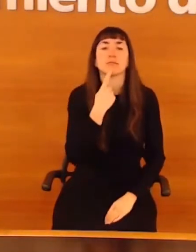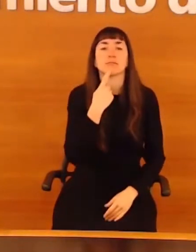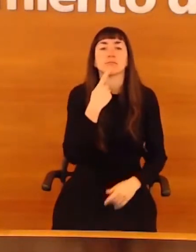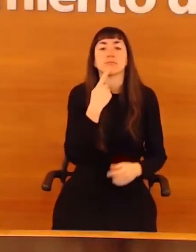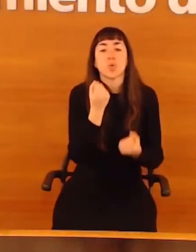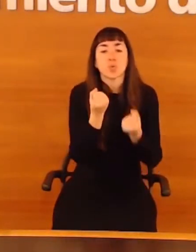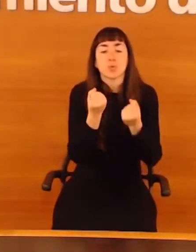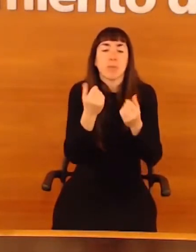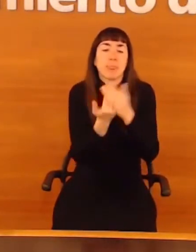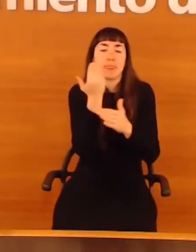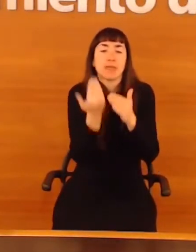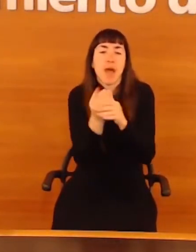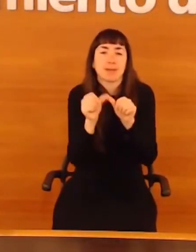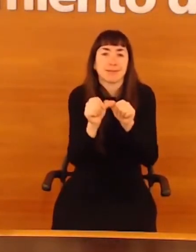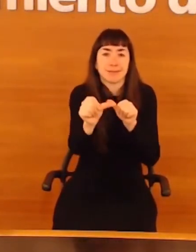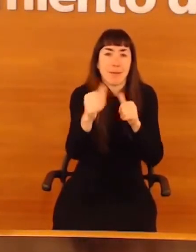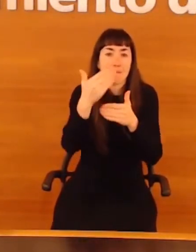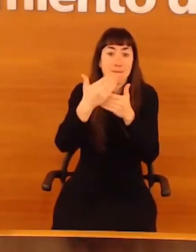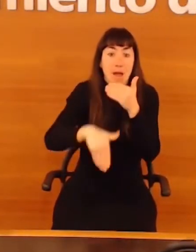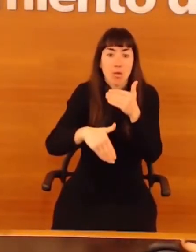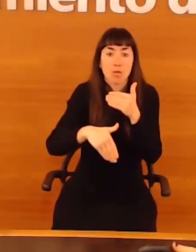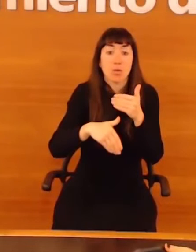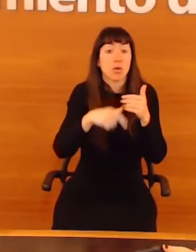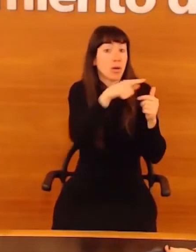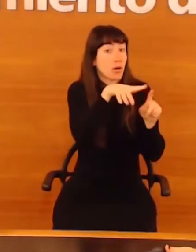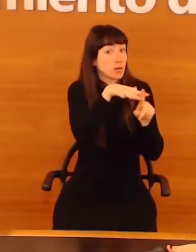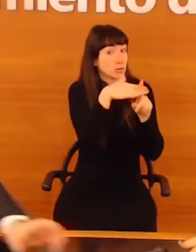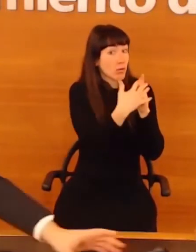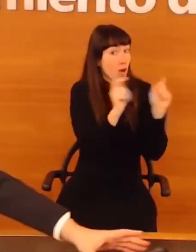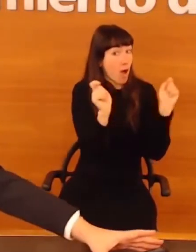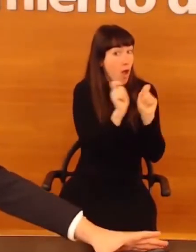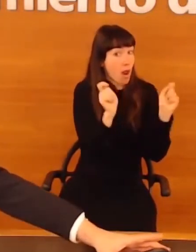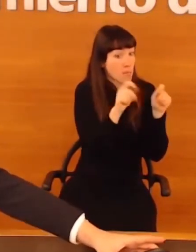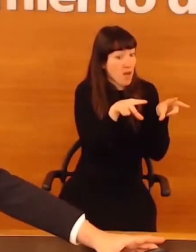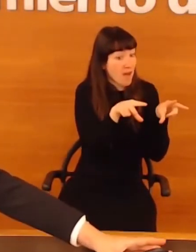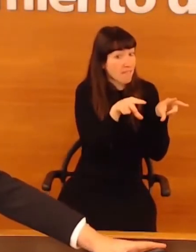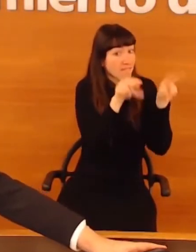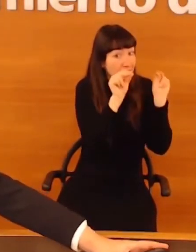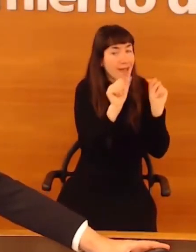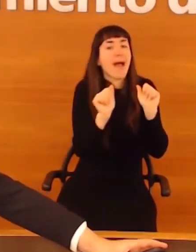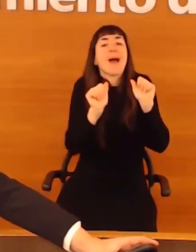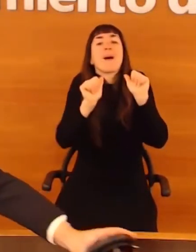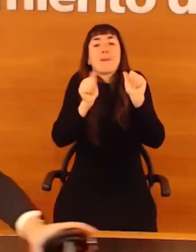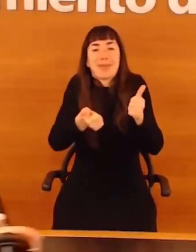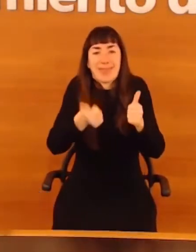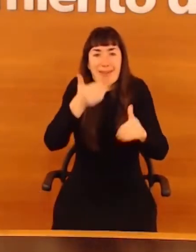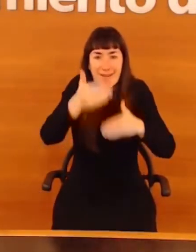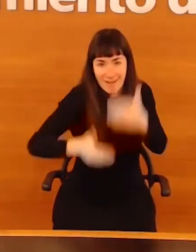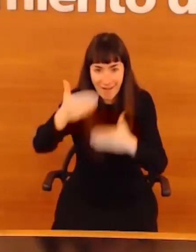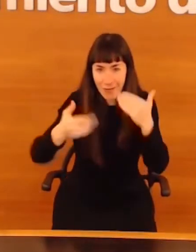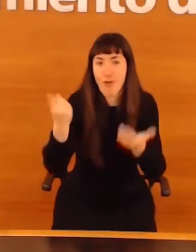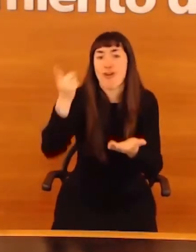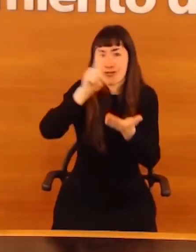plazos se reanudará en el momento en que pierda vigencia el presente Real Decreto y,